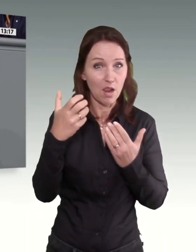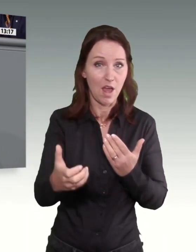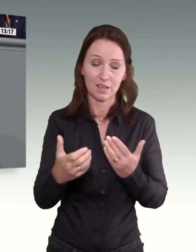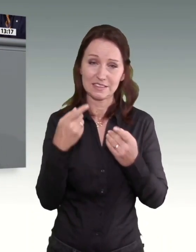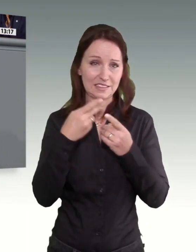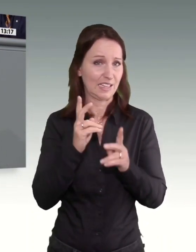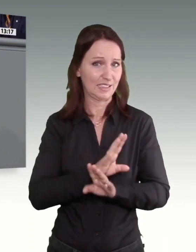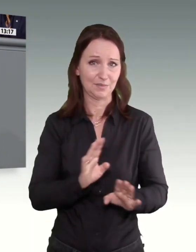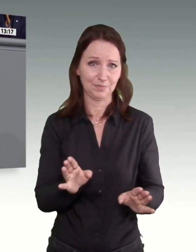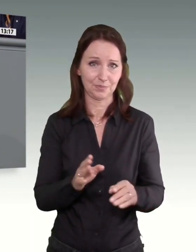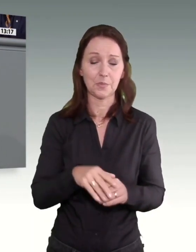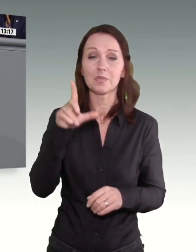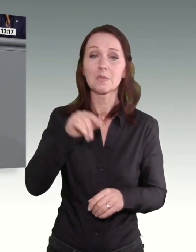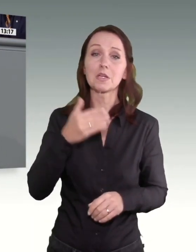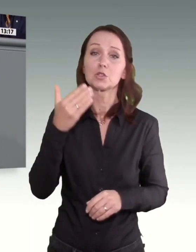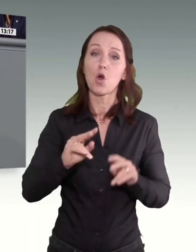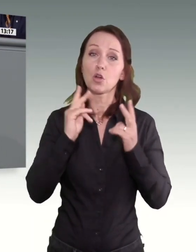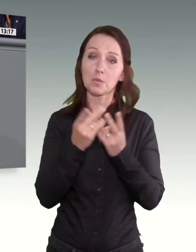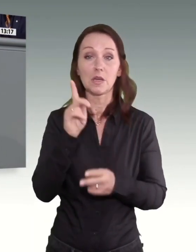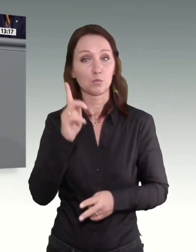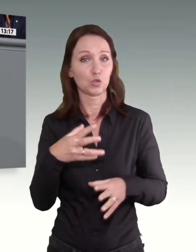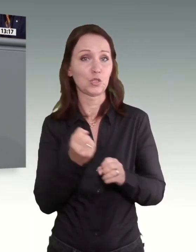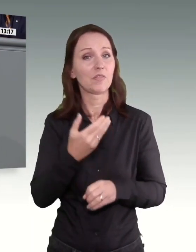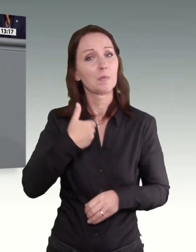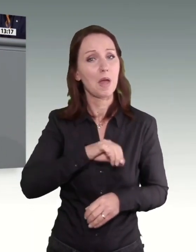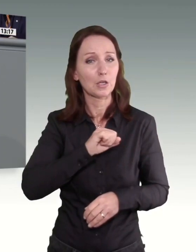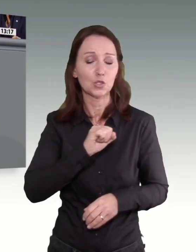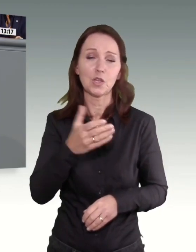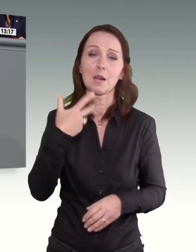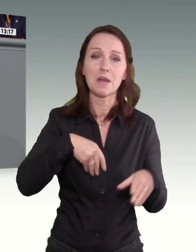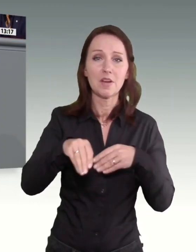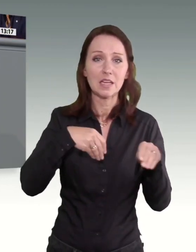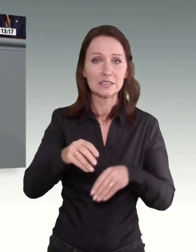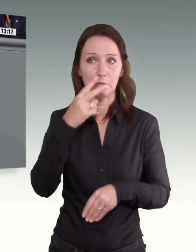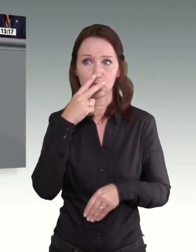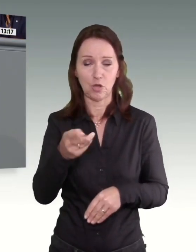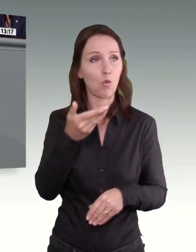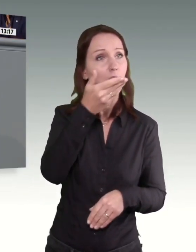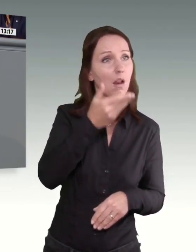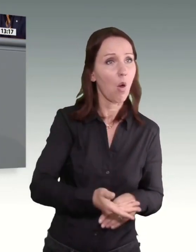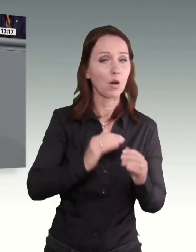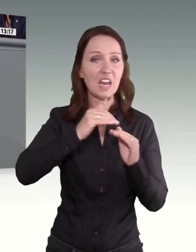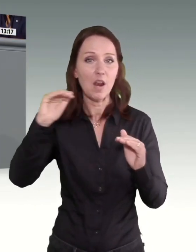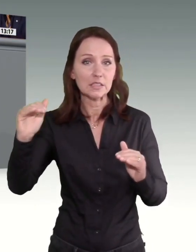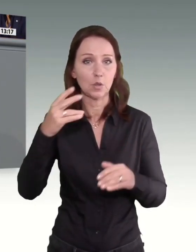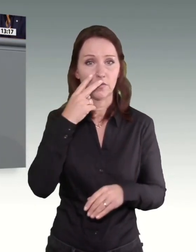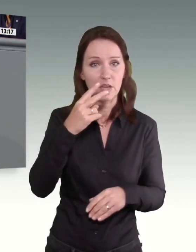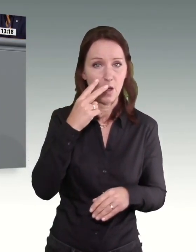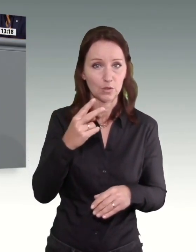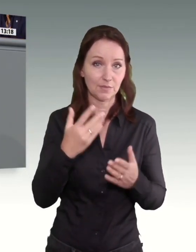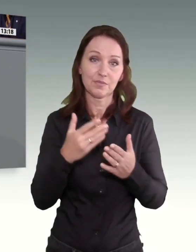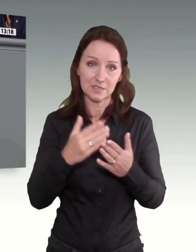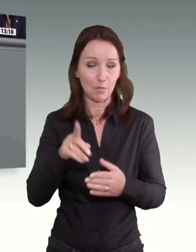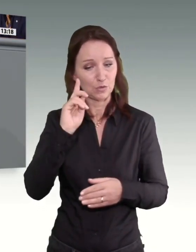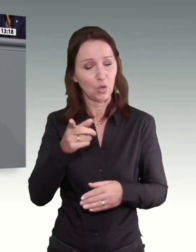flexibler und schneller auf die Lohn-, die Inflations und Konjunkturentwicklung reagieren können. Daher soll im Mindestlohngesetz eine jährliche